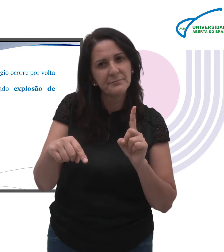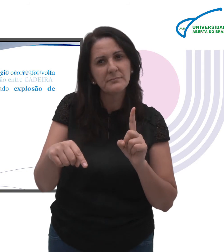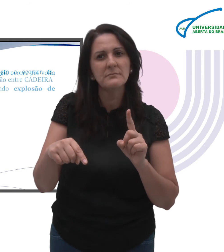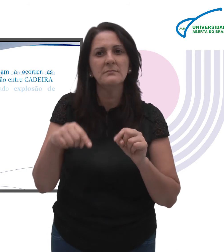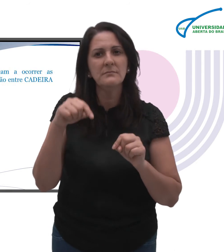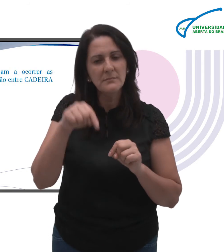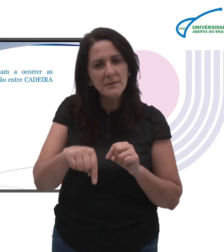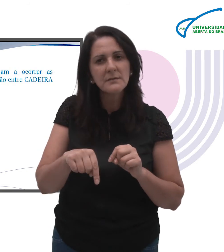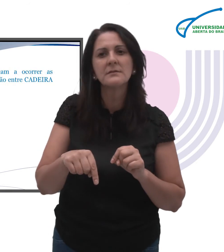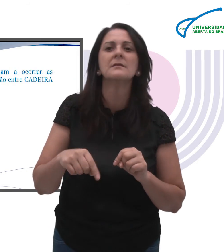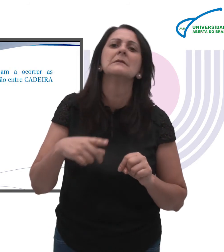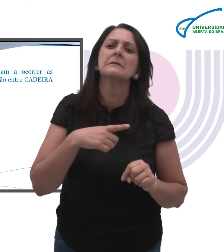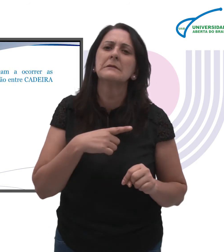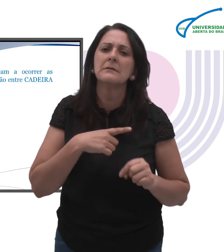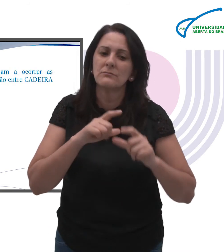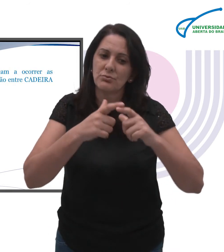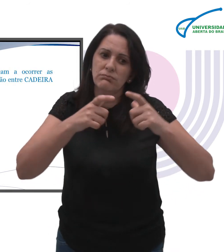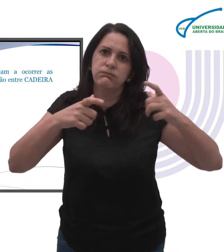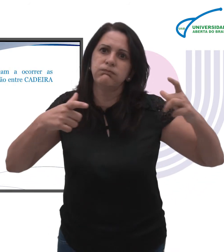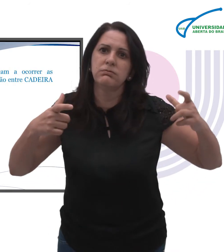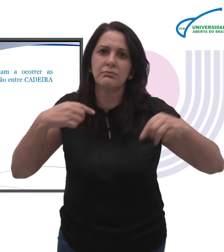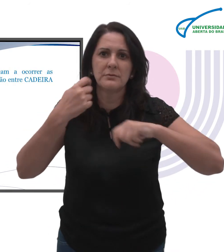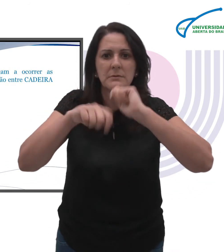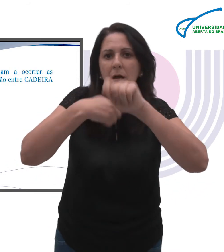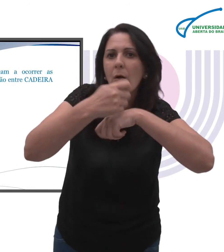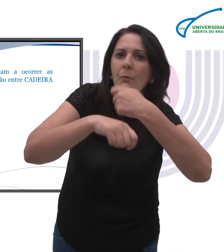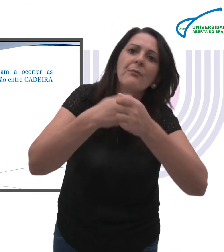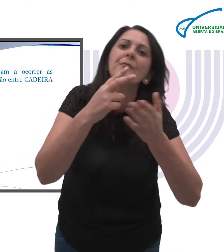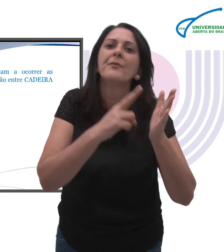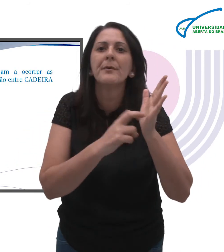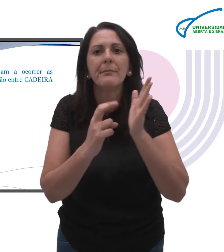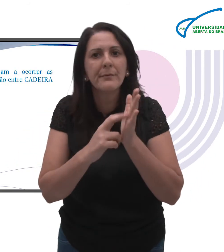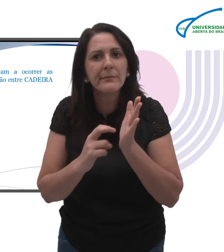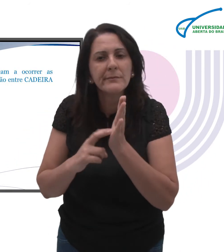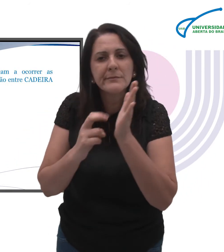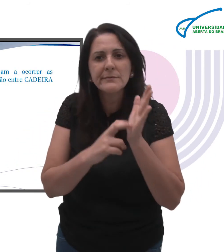Nesse período ocorre um fenômeno denominado explosão de